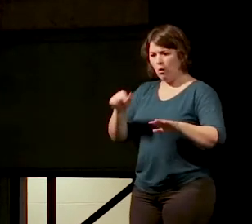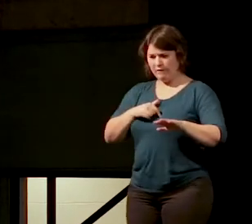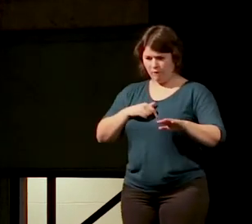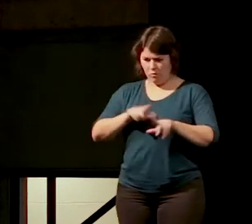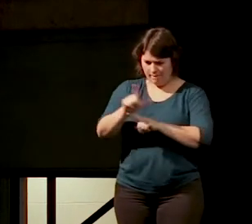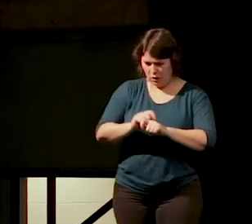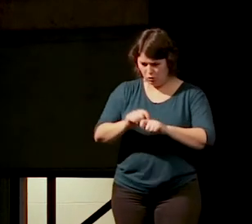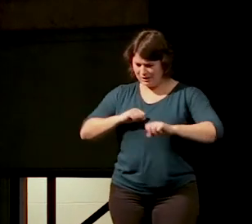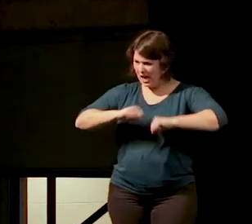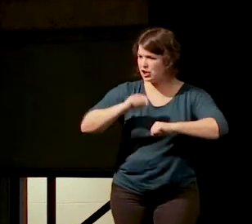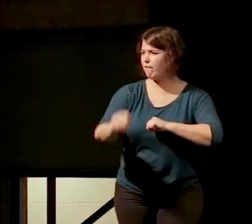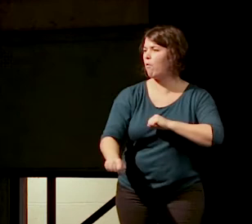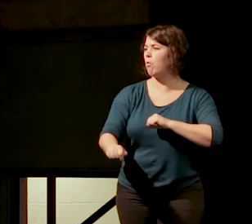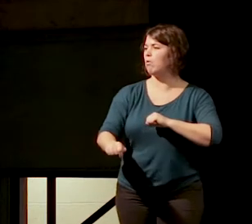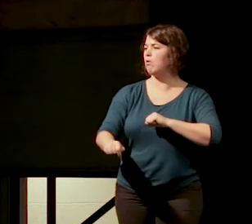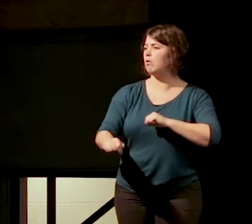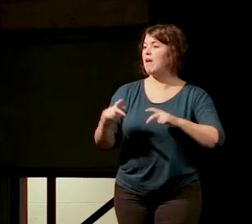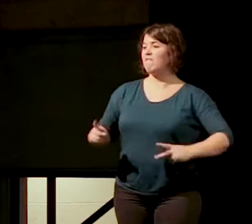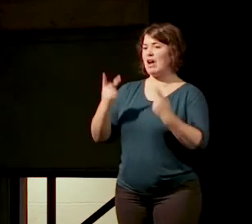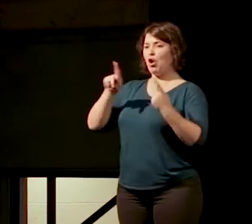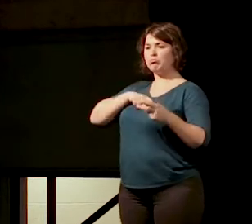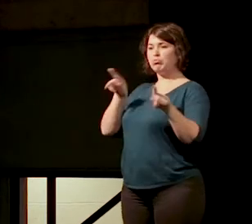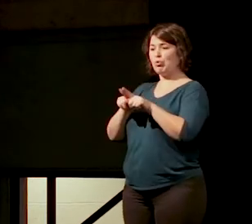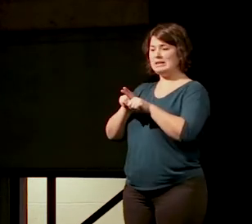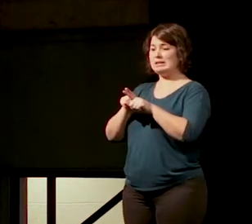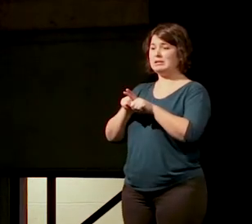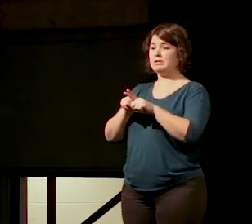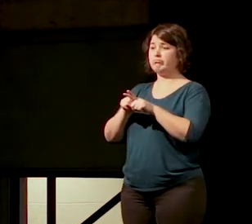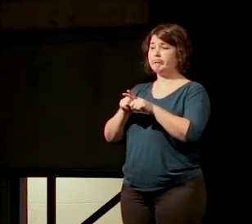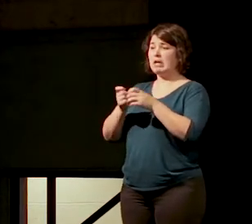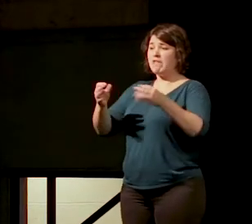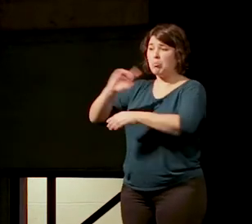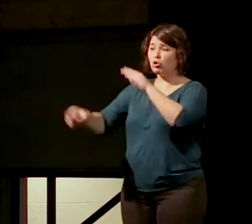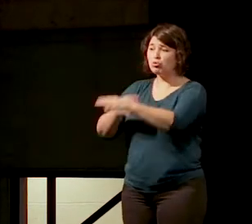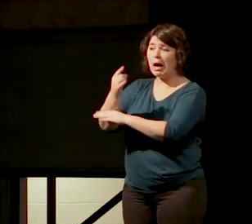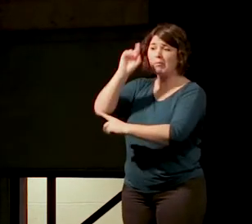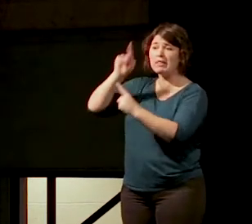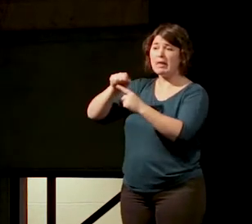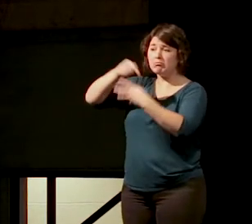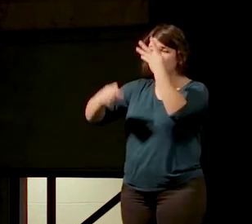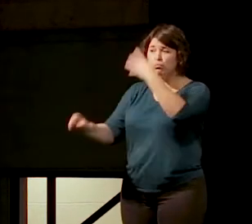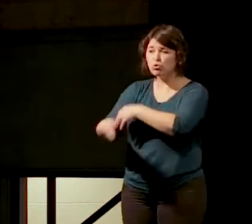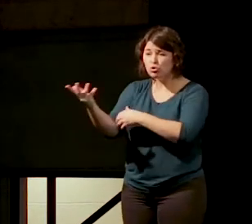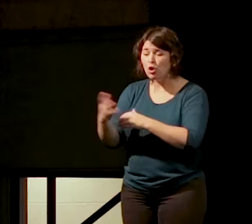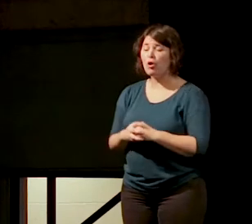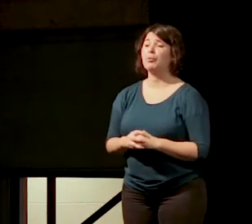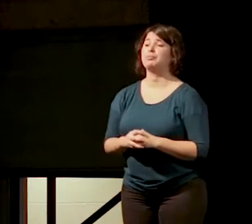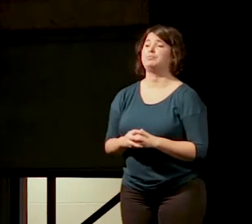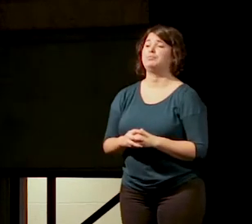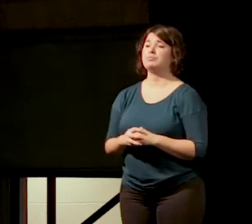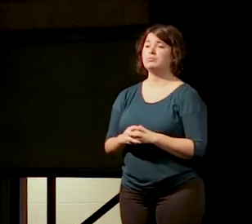agissons. Les valeurs, c'est aussi le développement durable, qui se décline en plusieurs thèmes. C'est cette